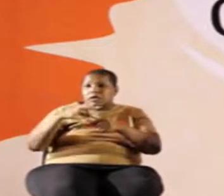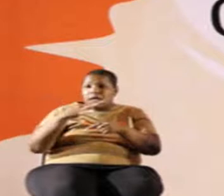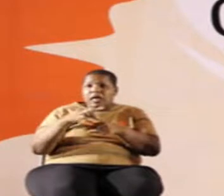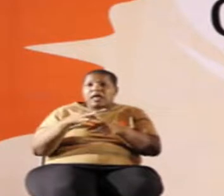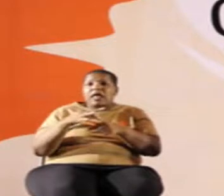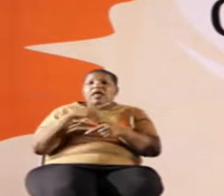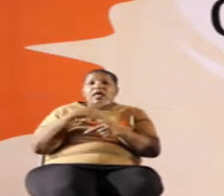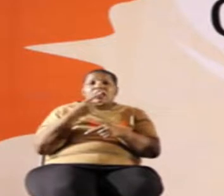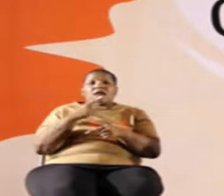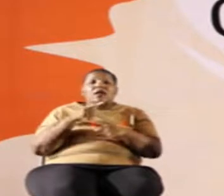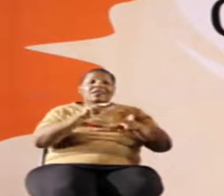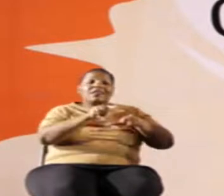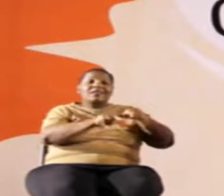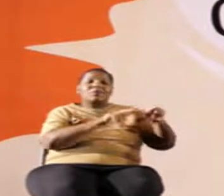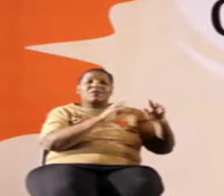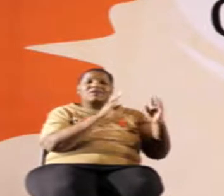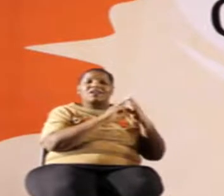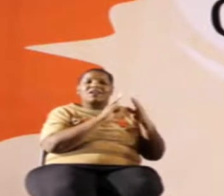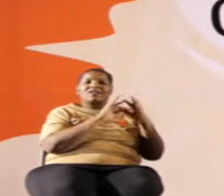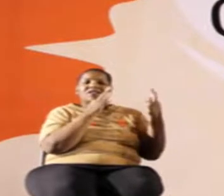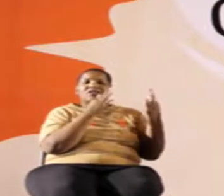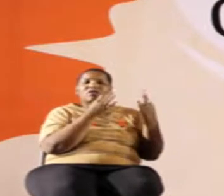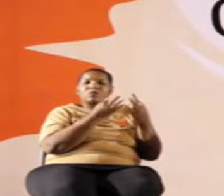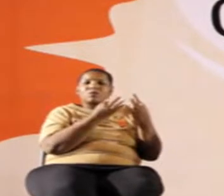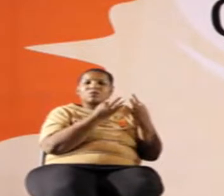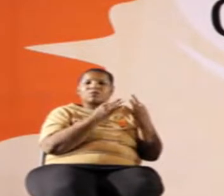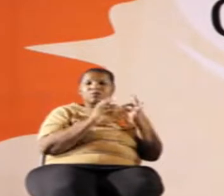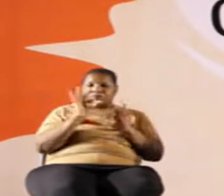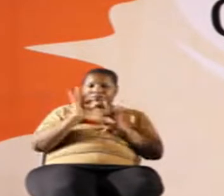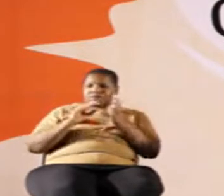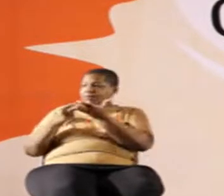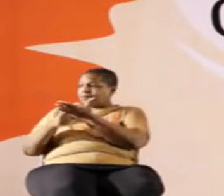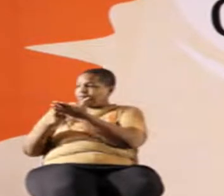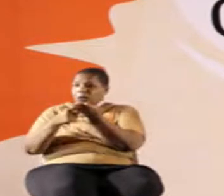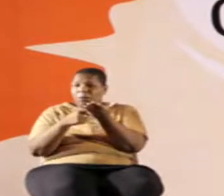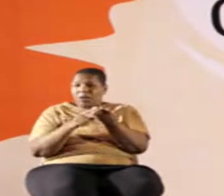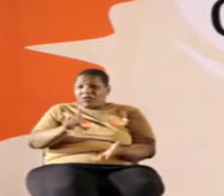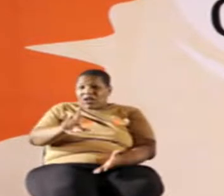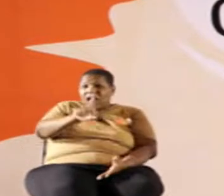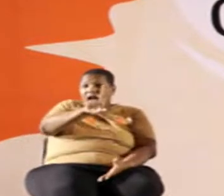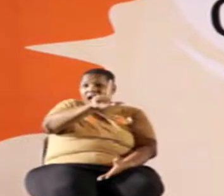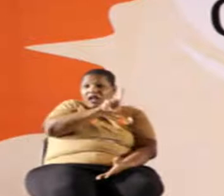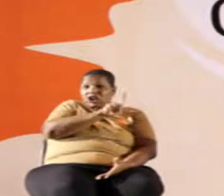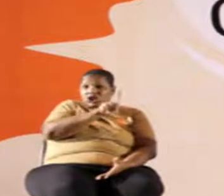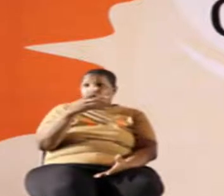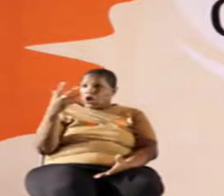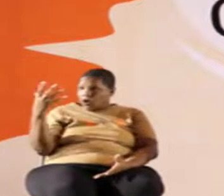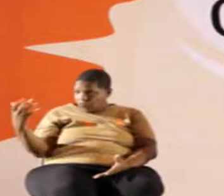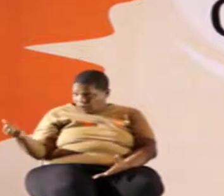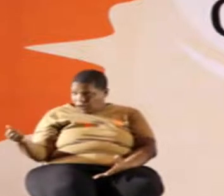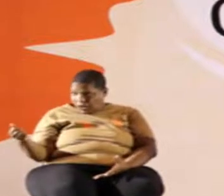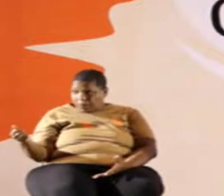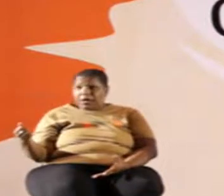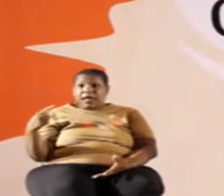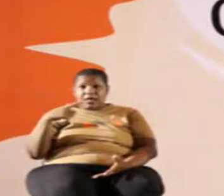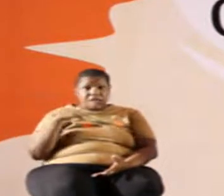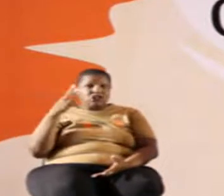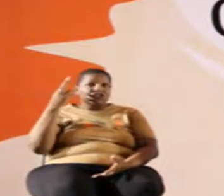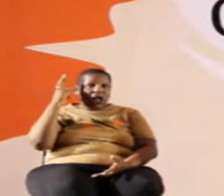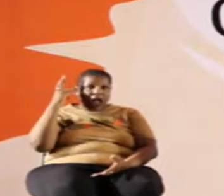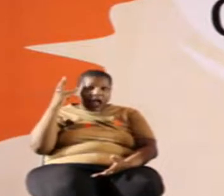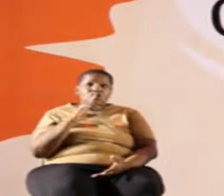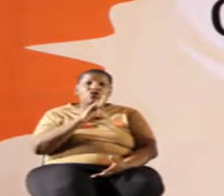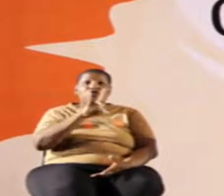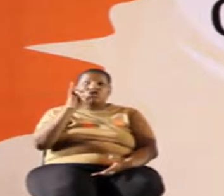que trabalhavam em casa de família. Elas se programavam com antecedência e combinavam, vamos na rádio tal